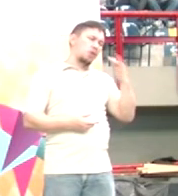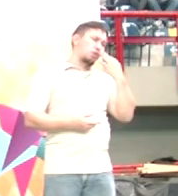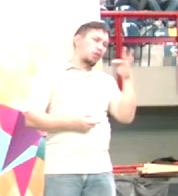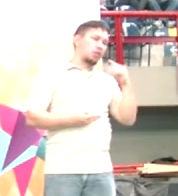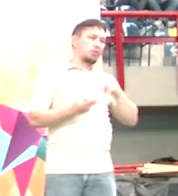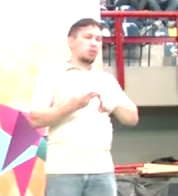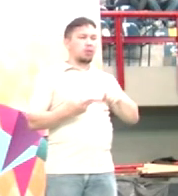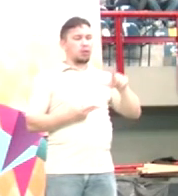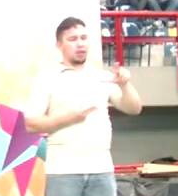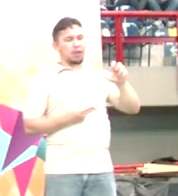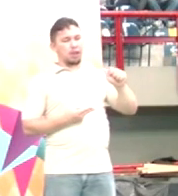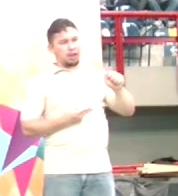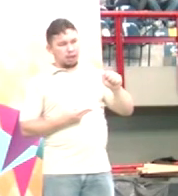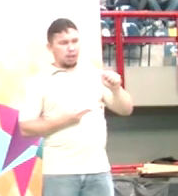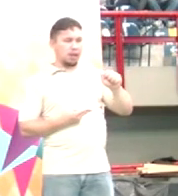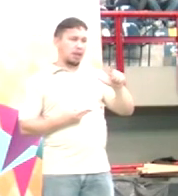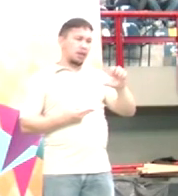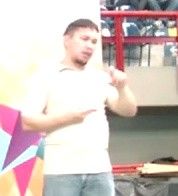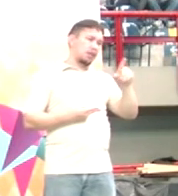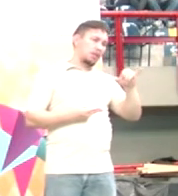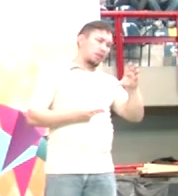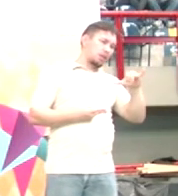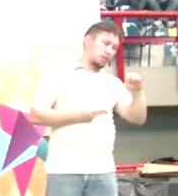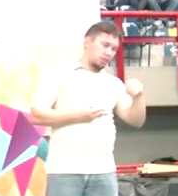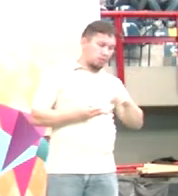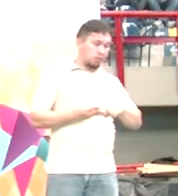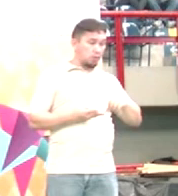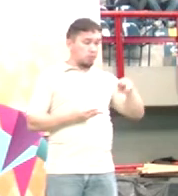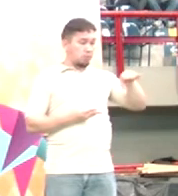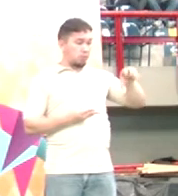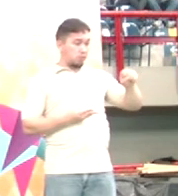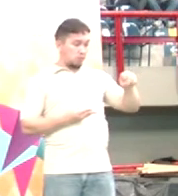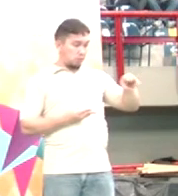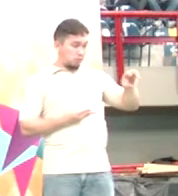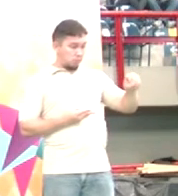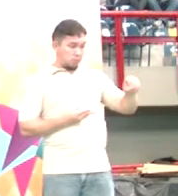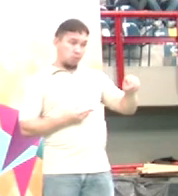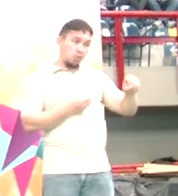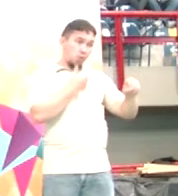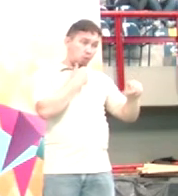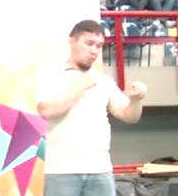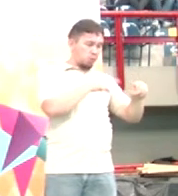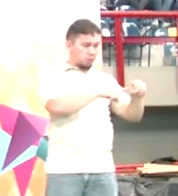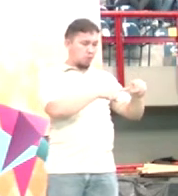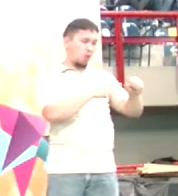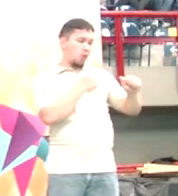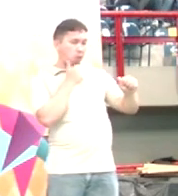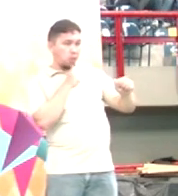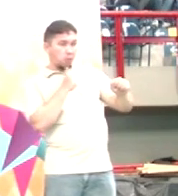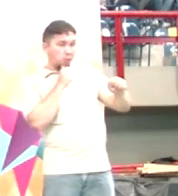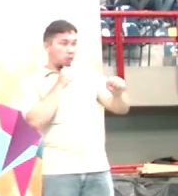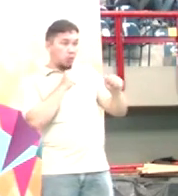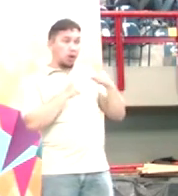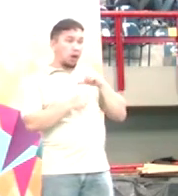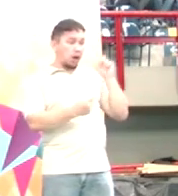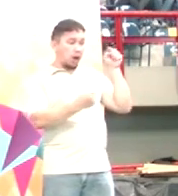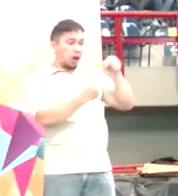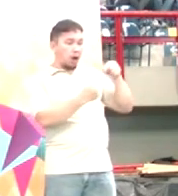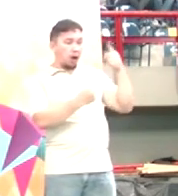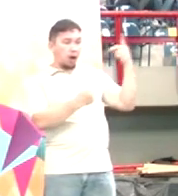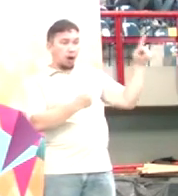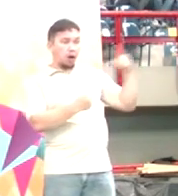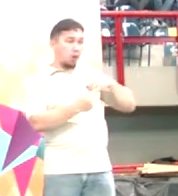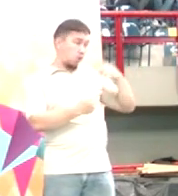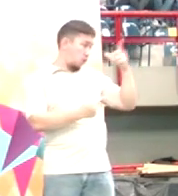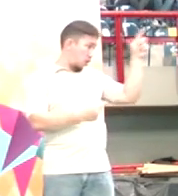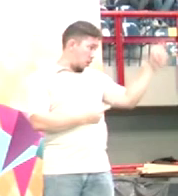ou galicismo? Quando eu uso mesmo, masculino, ou mesma, feminino, para me referir a algo